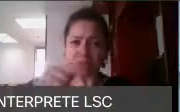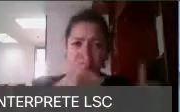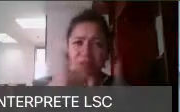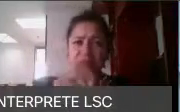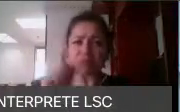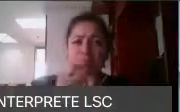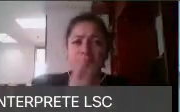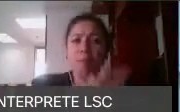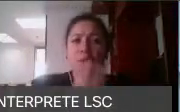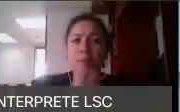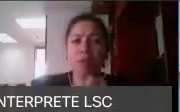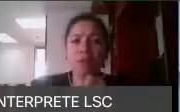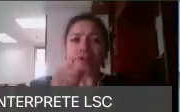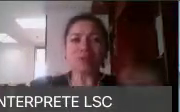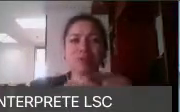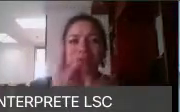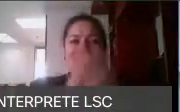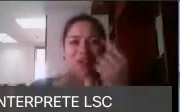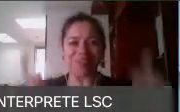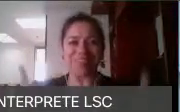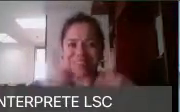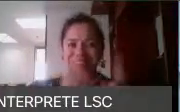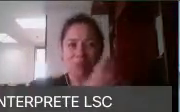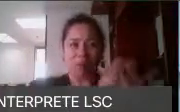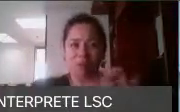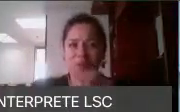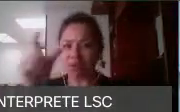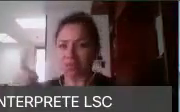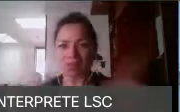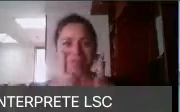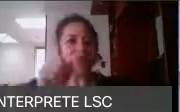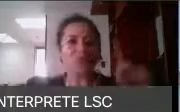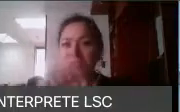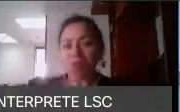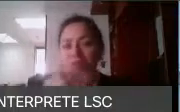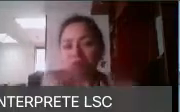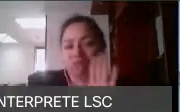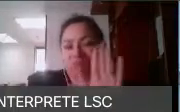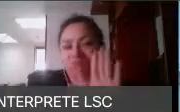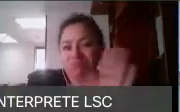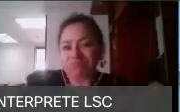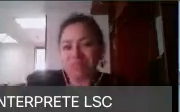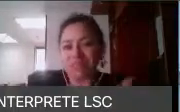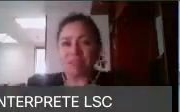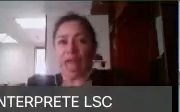sale la persona que está hablando. Entonces, te perderíamos